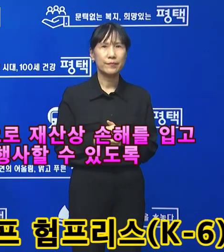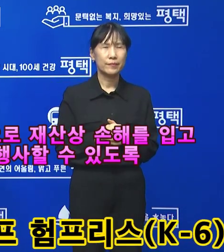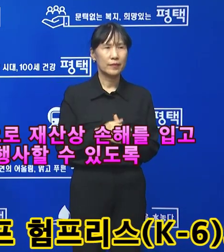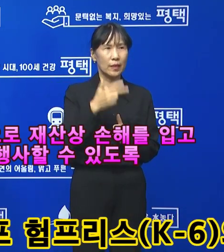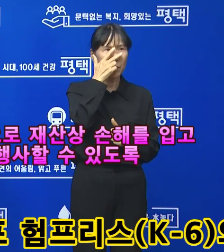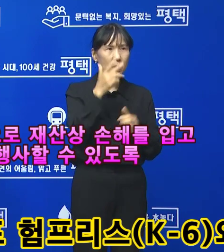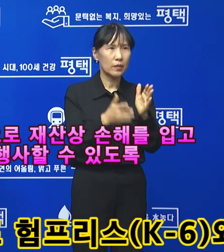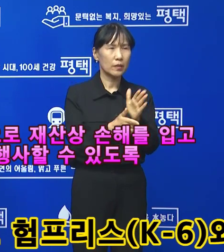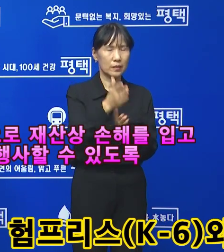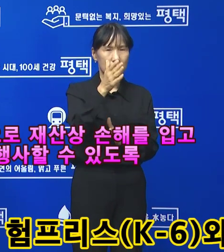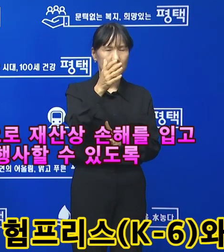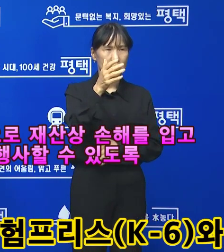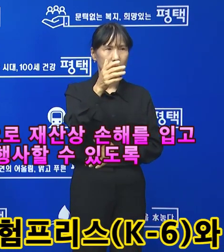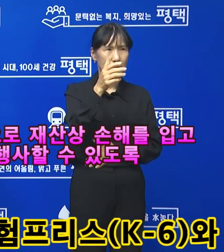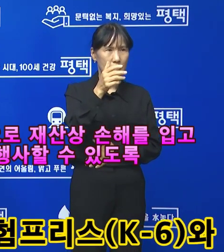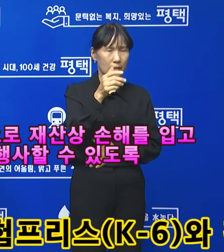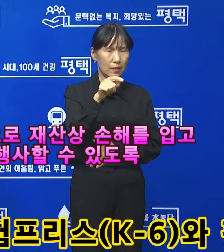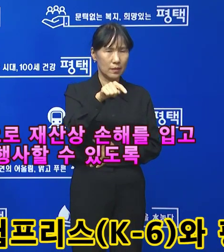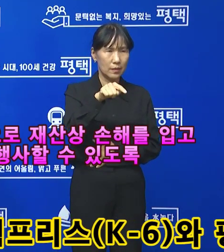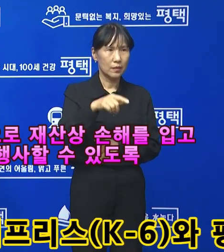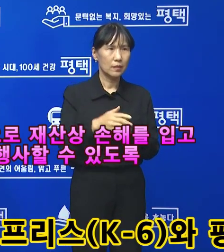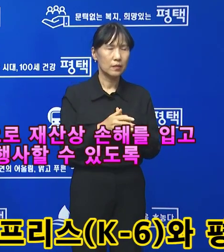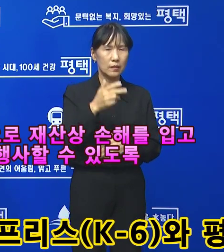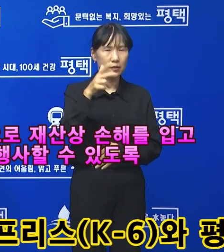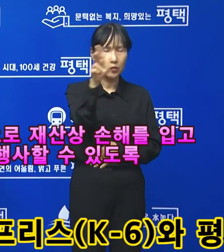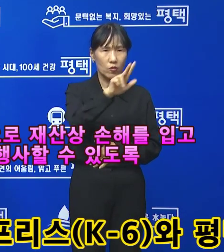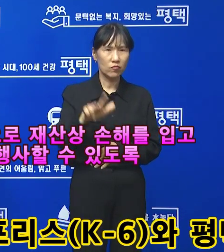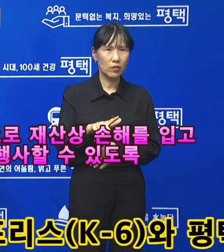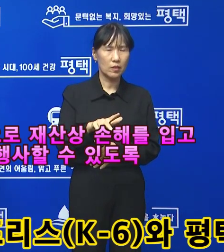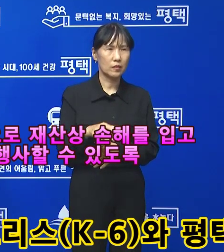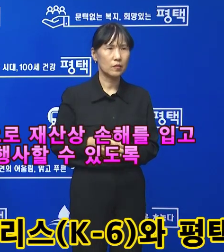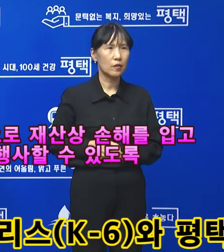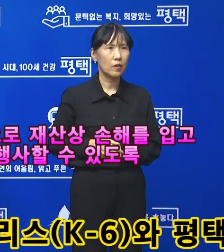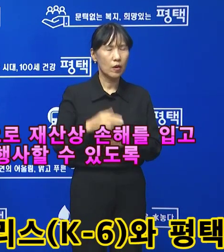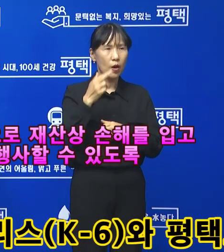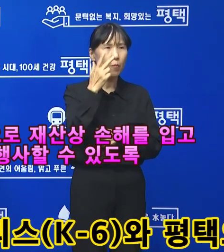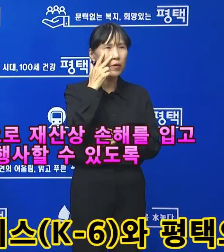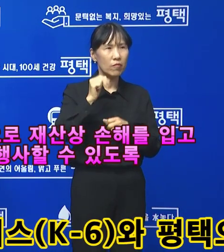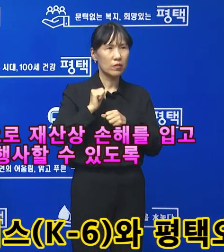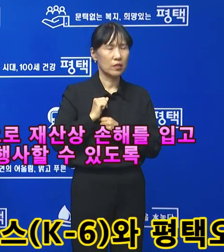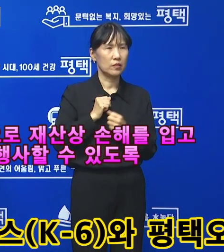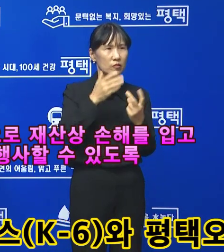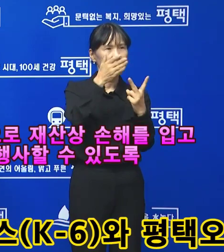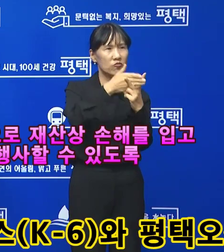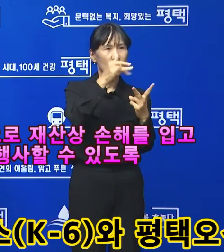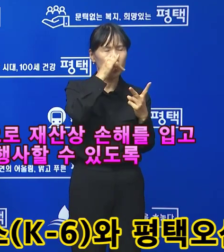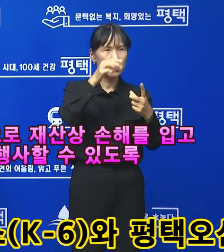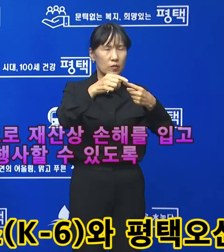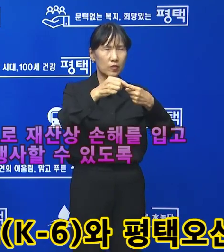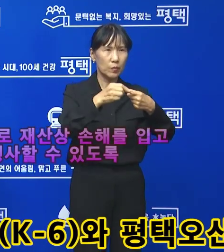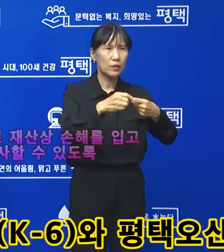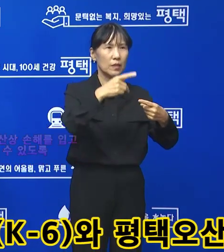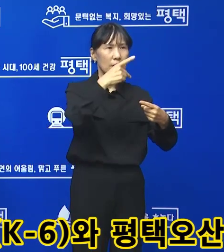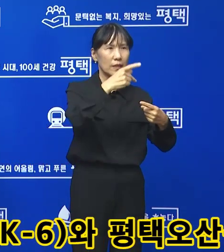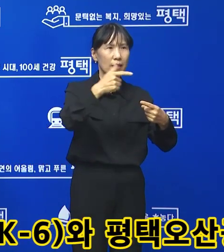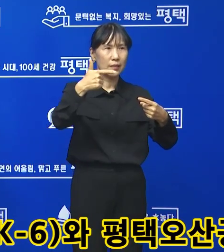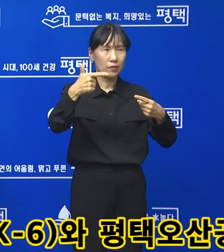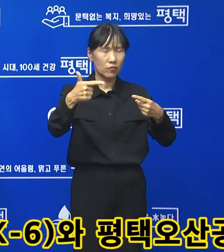평태시 전국에서 일게 미군 두곳이 자리하고 있습니다 K6